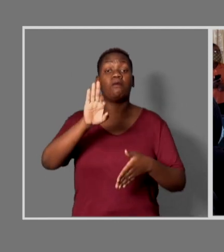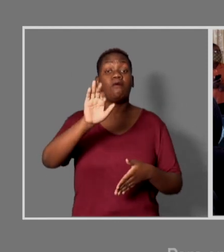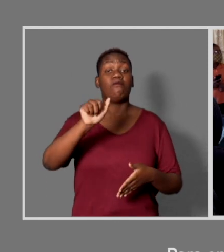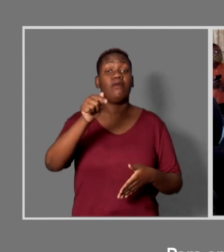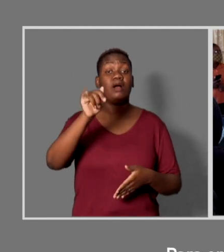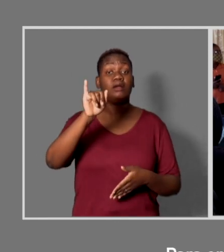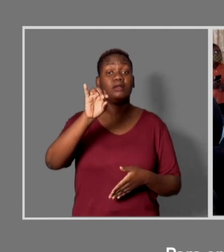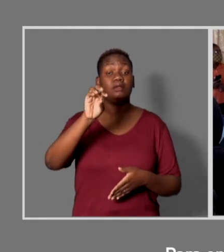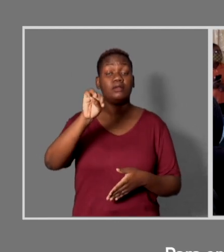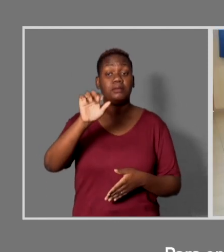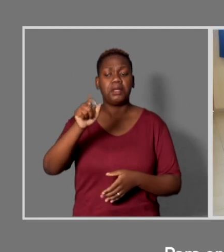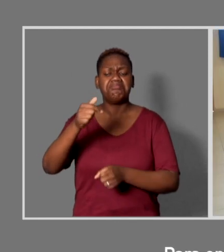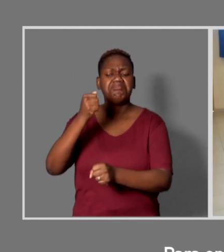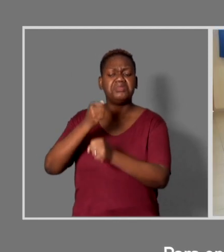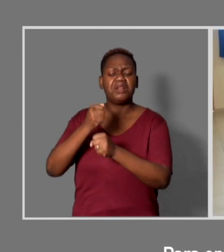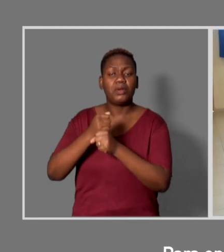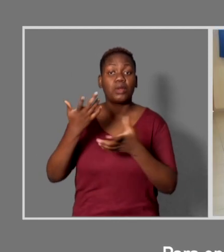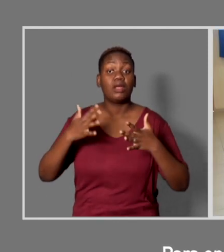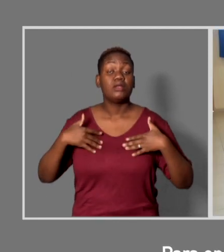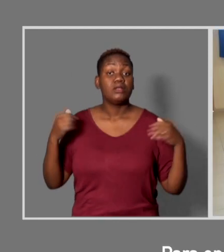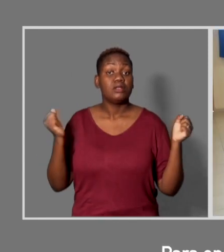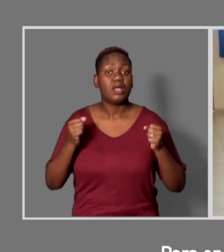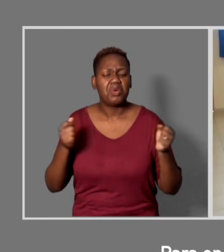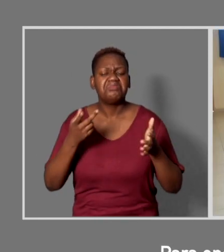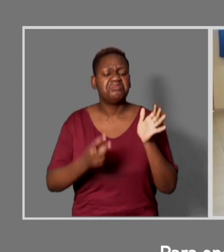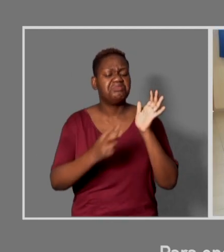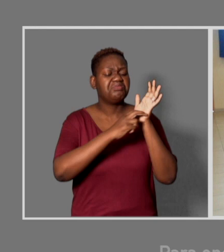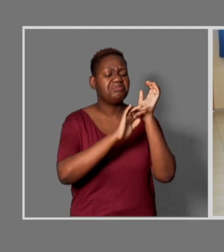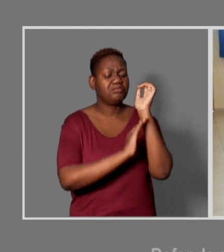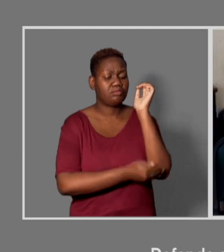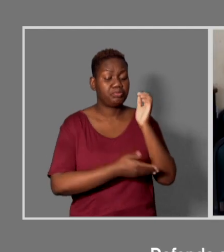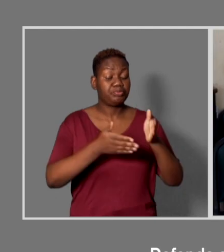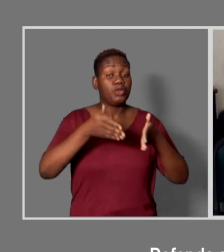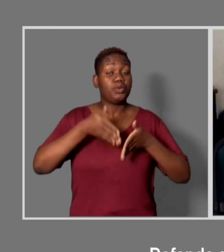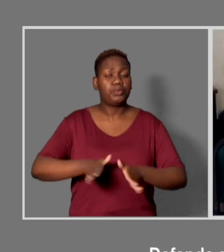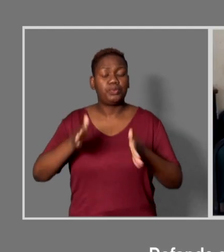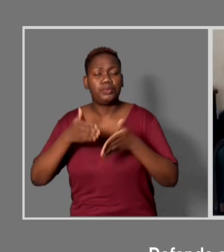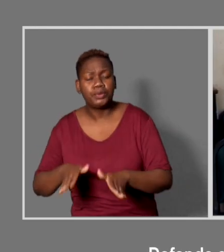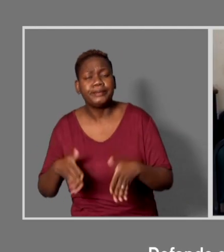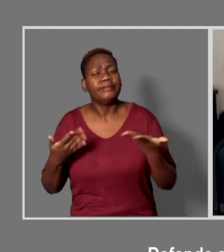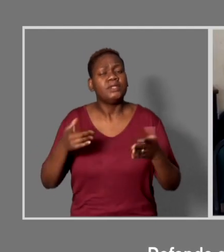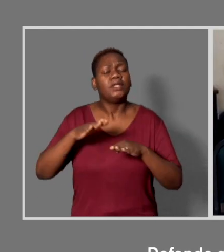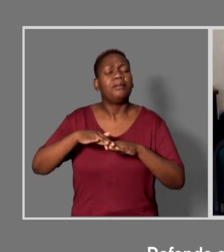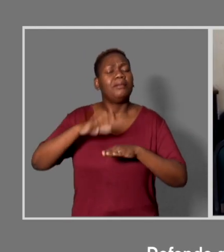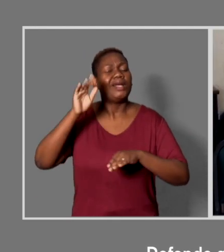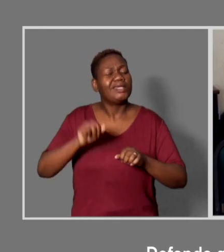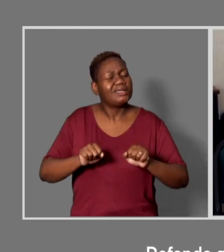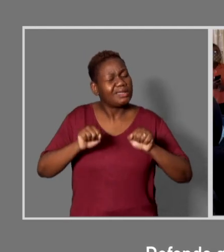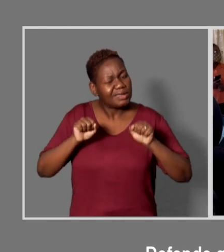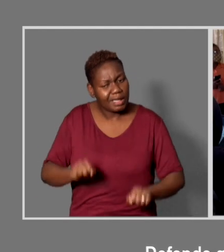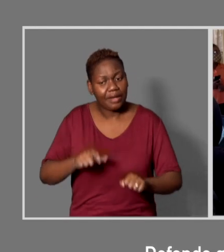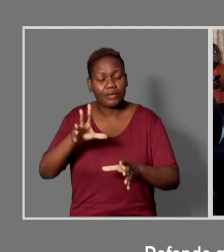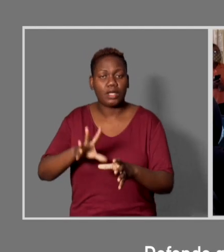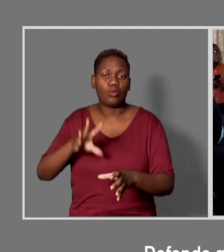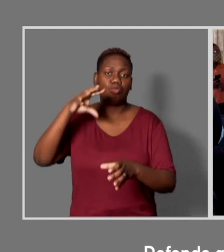Para encontrar soluções adequadas, Fátima Bacassamo, médica clínica geral, defende que os serviços de saúde sexual e reprodutivo